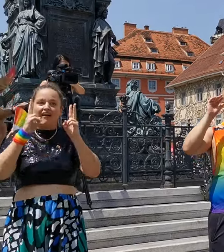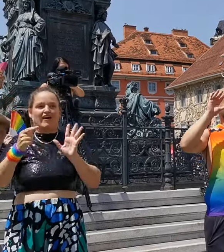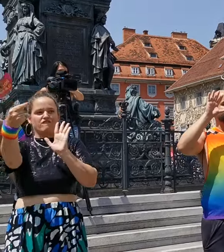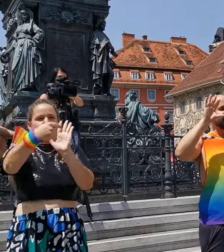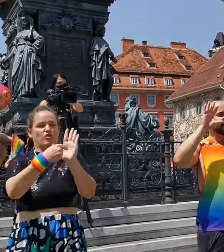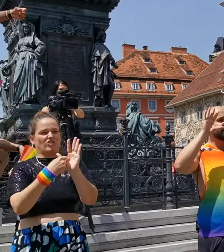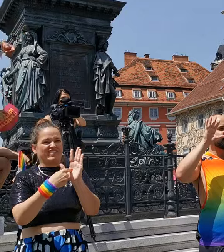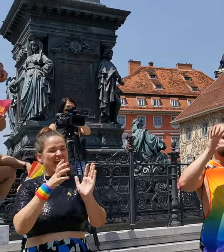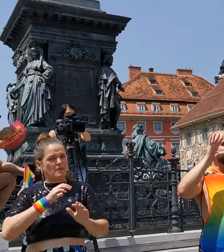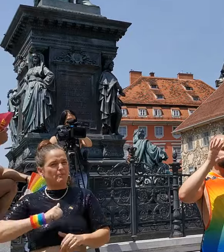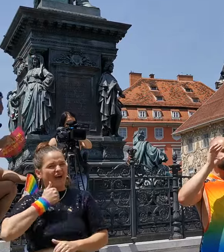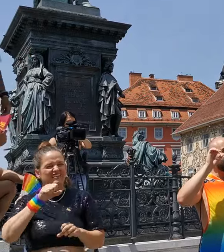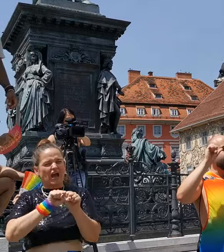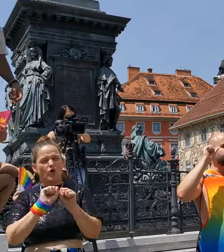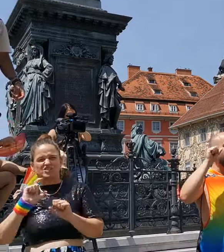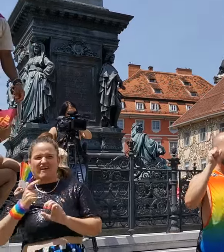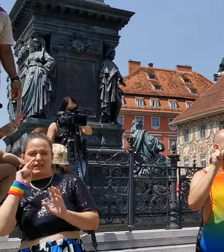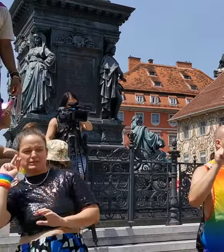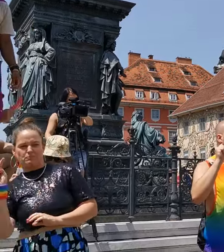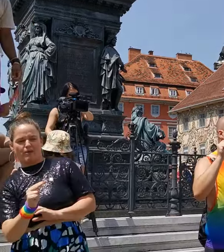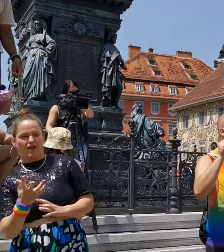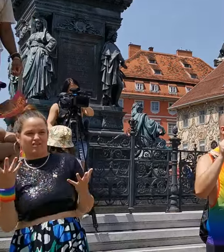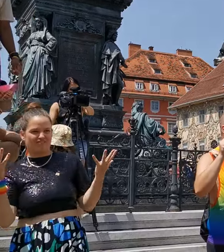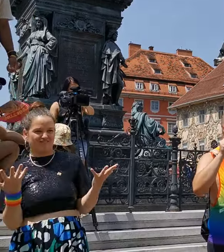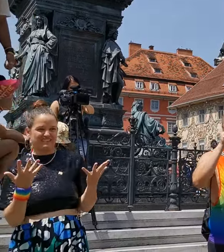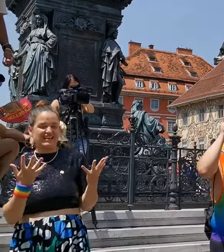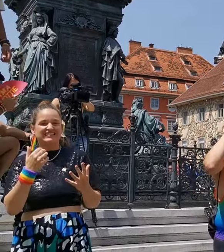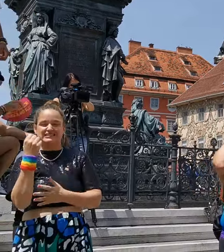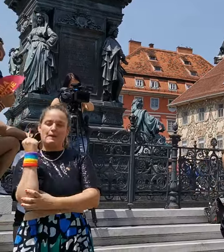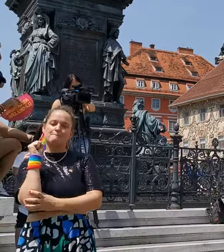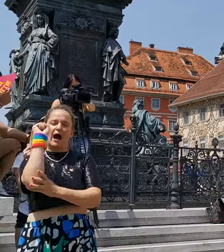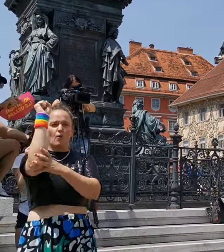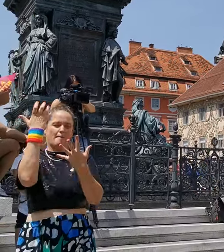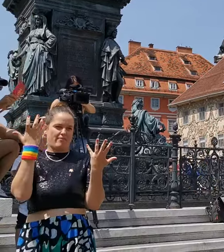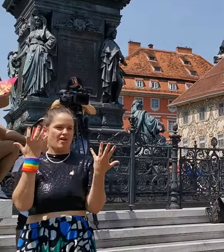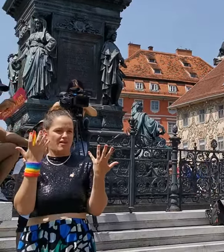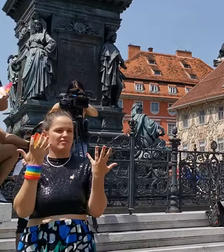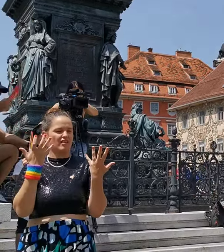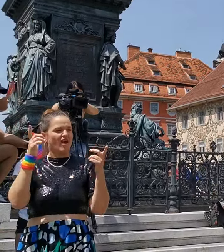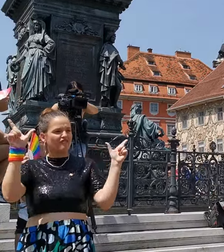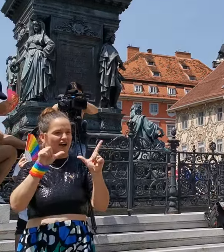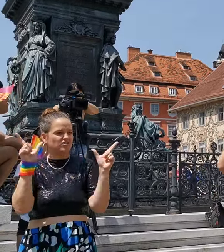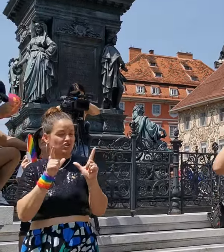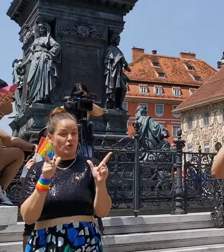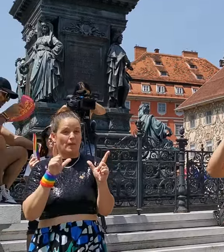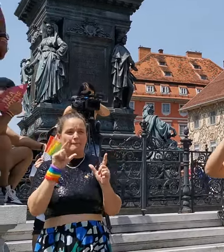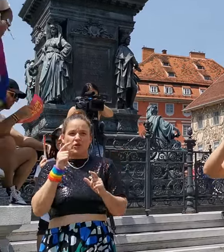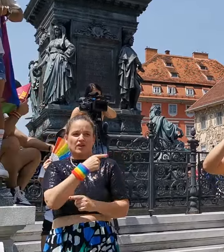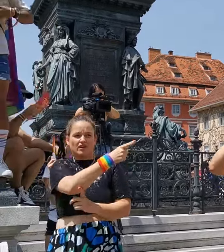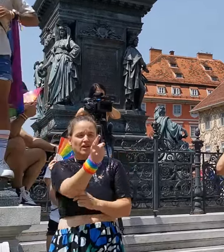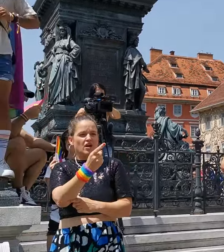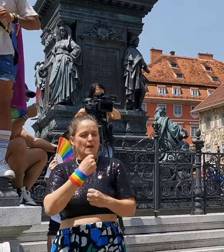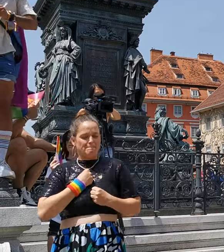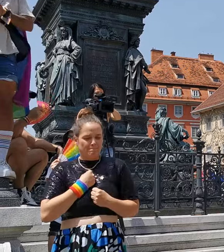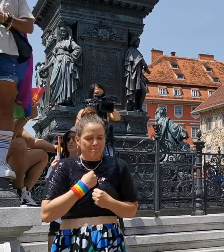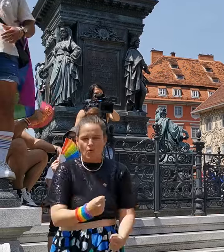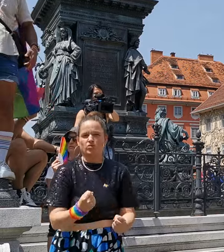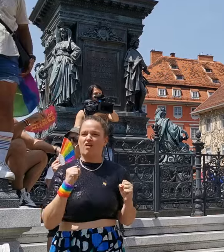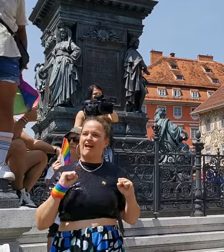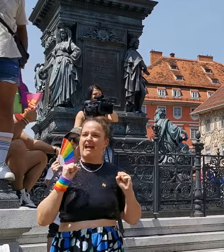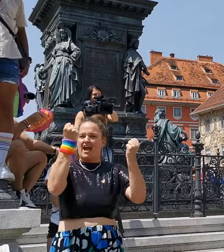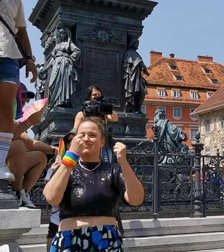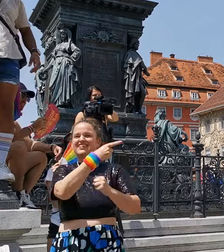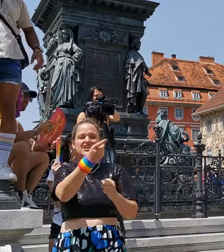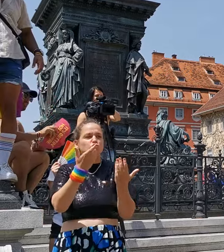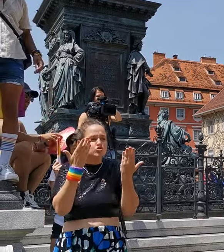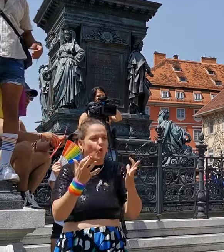noch einen zweiten Aspekt. Es ist eine Empowerment-Veranstaltung. Sie soll euch allen heute Kraft und Mut geben. Ihr seid gut, so wie